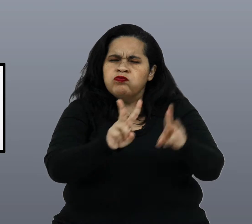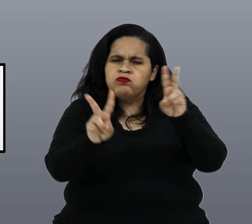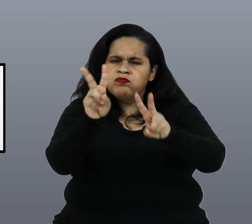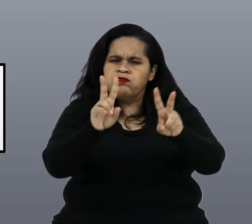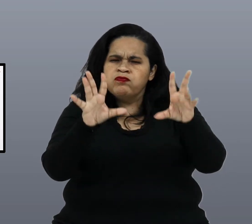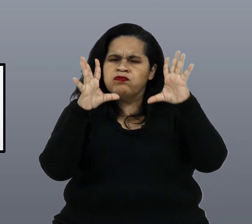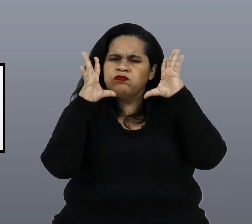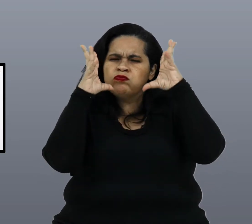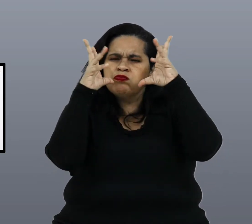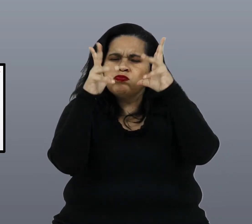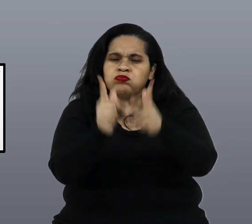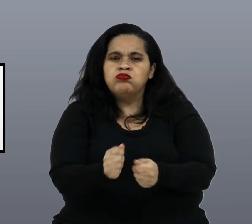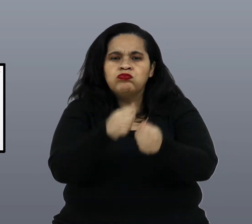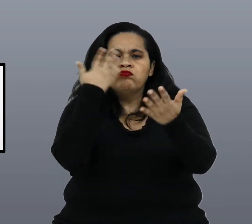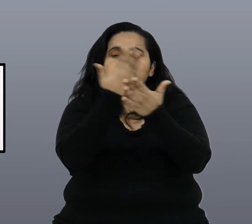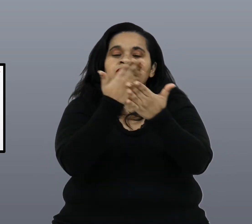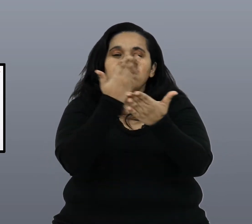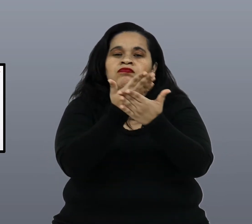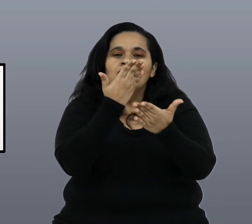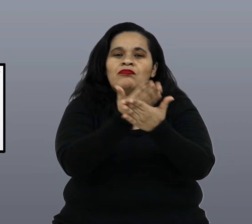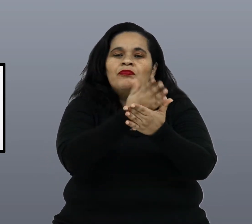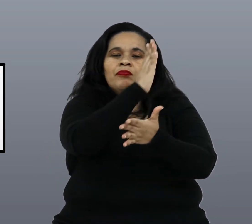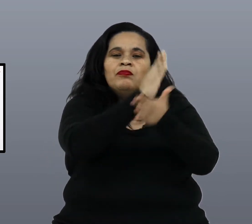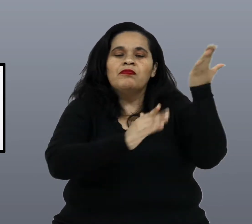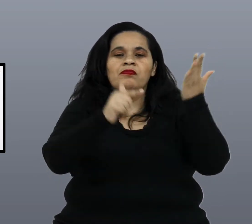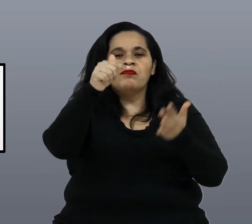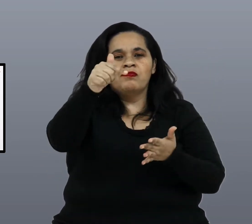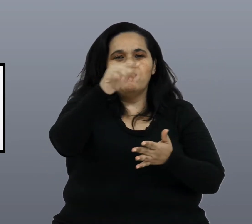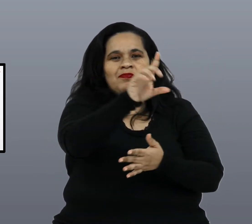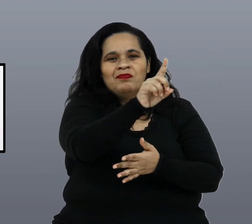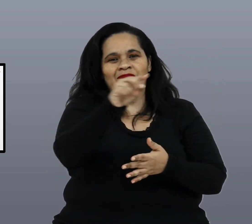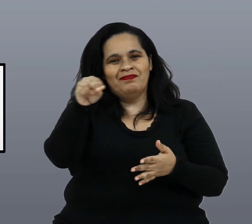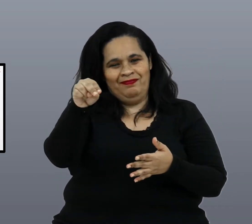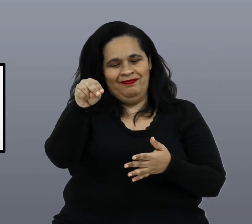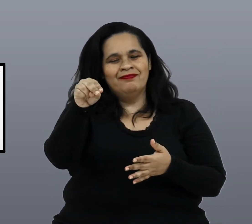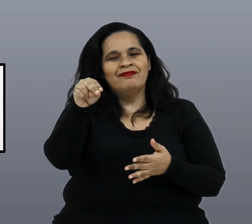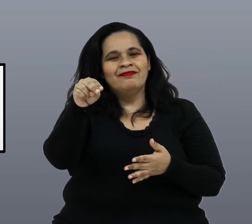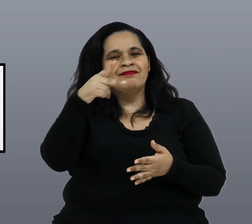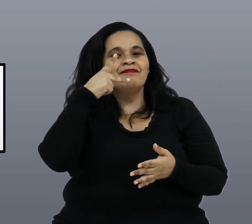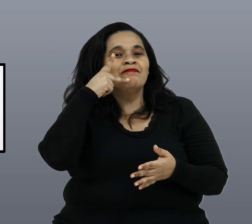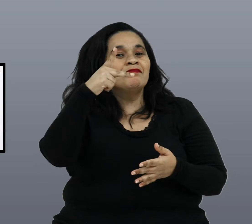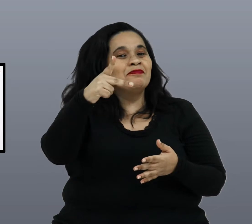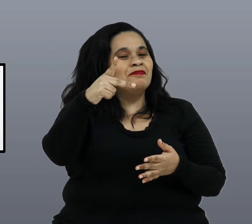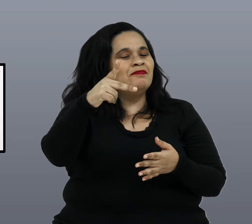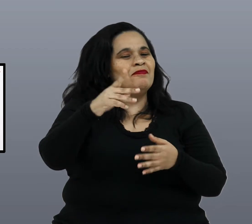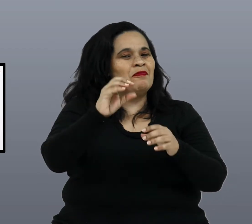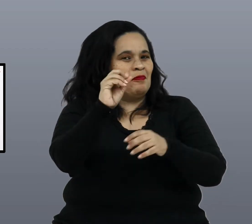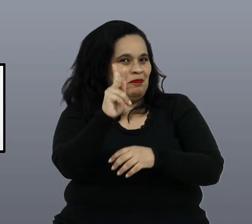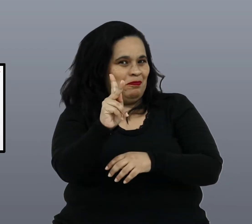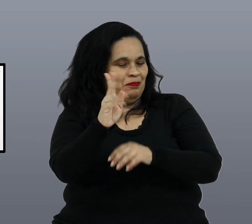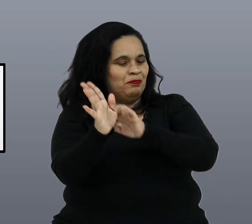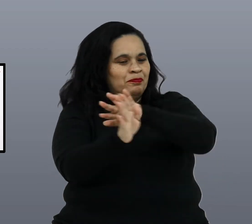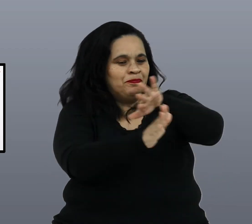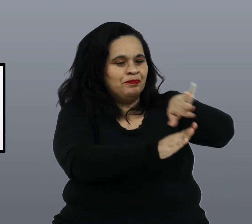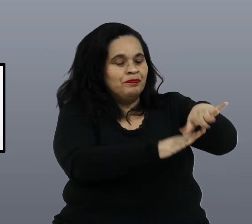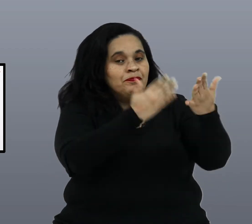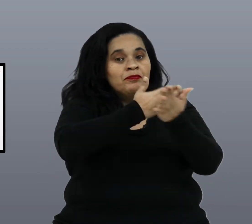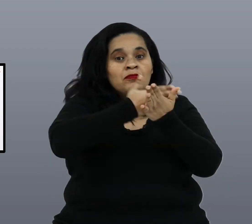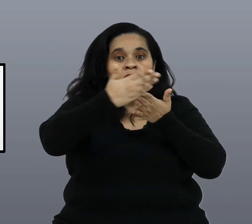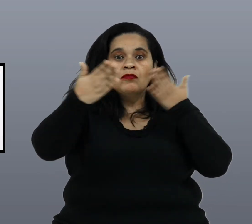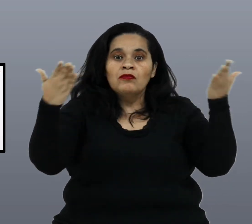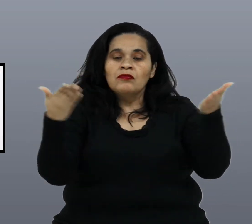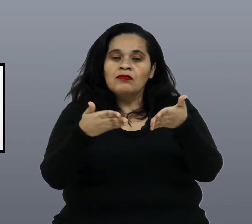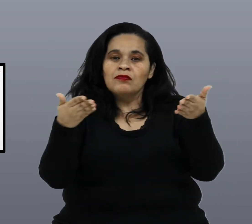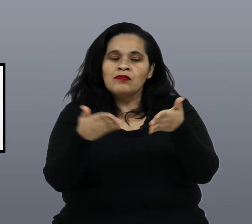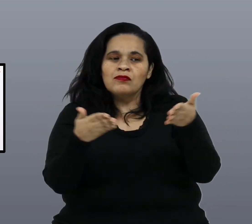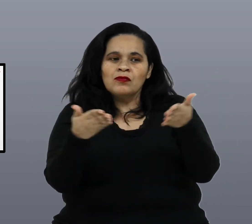programa de hoje, estudando então o capítulo 7 do livro do profeta Daniel. E para começar então